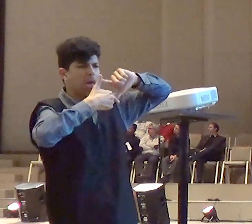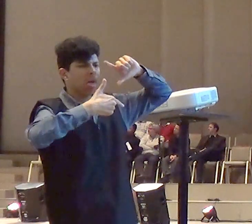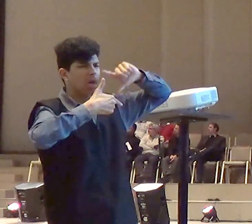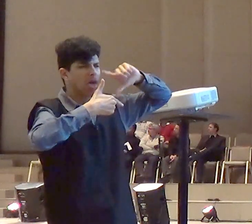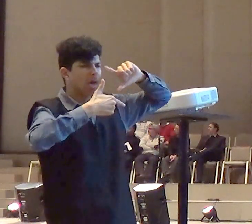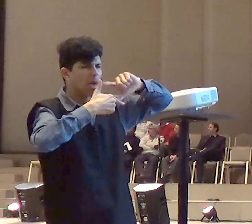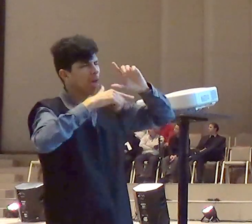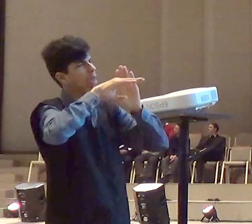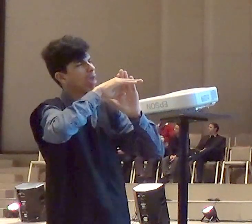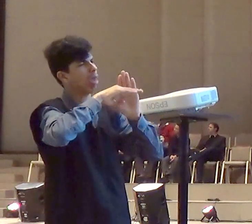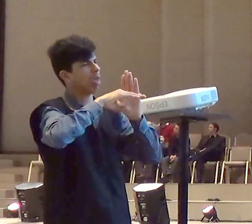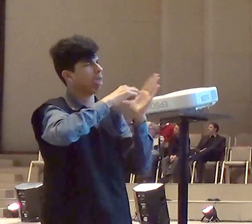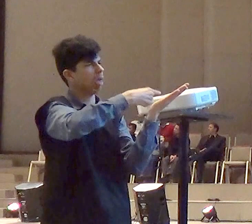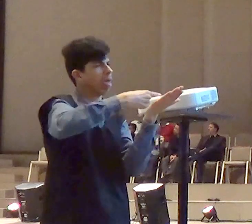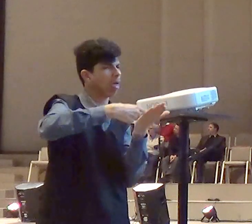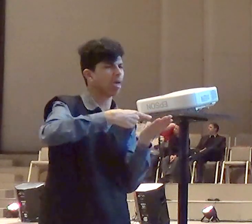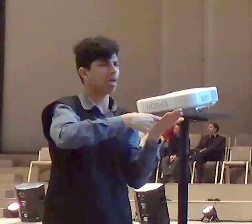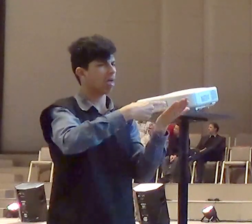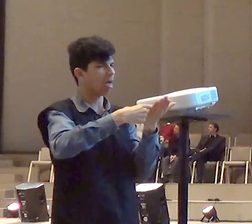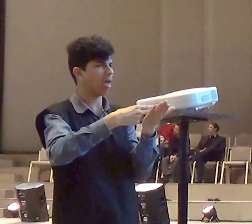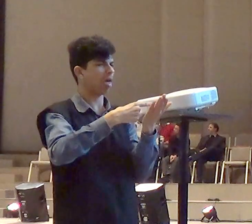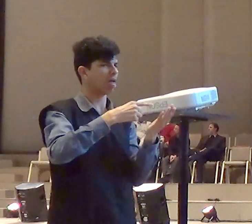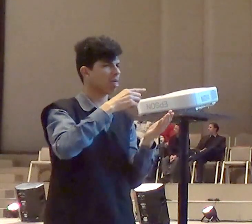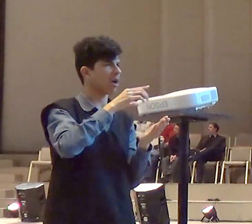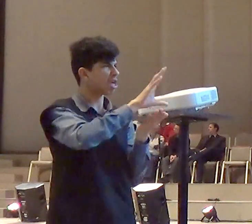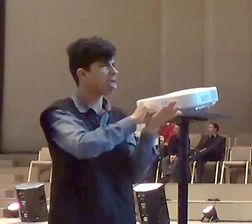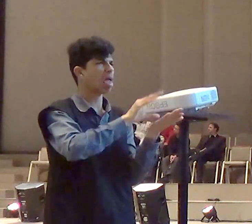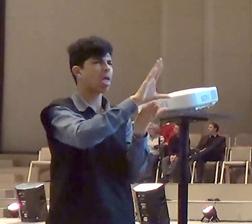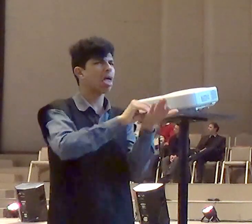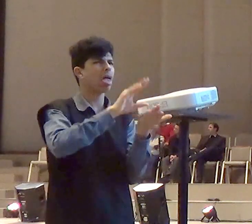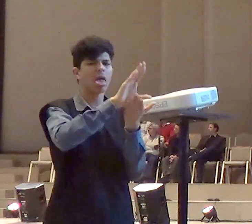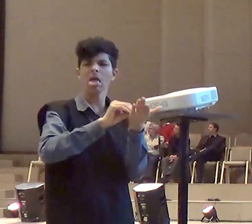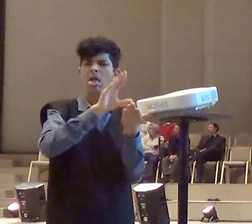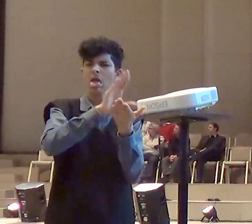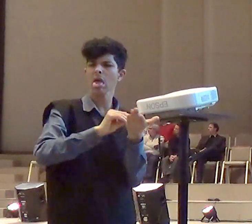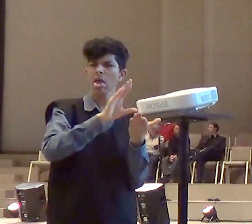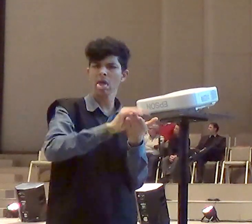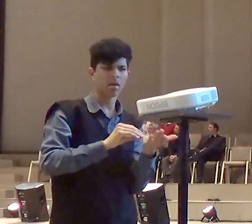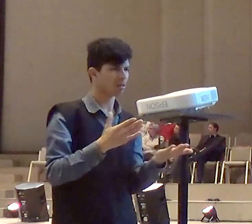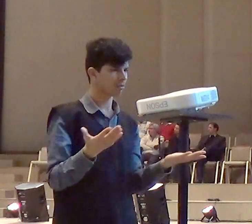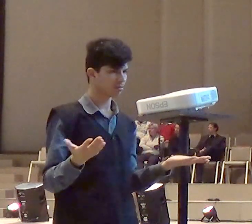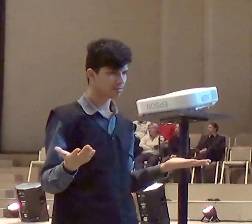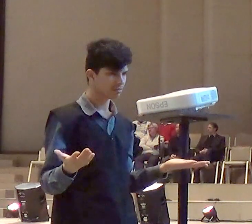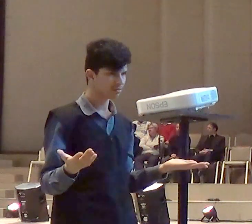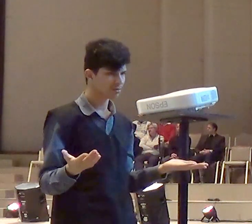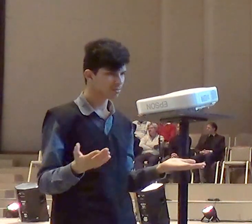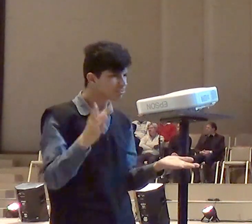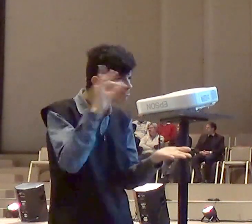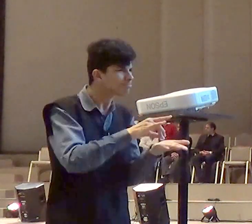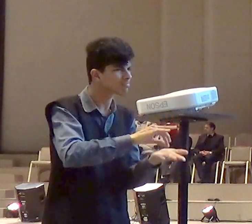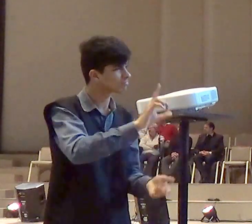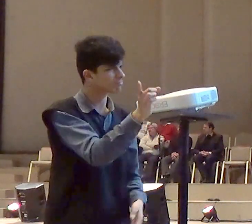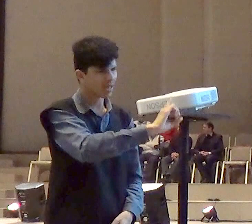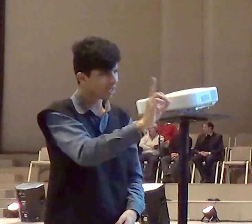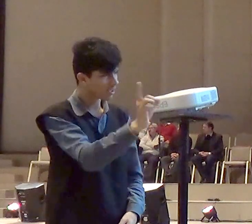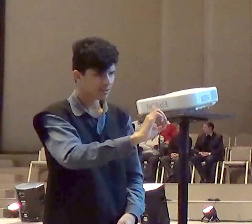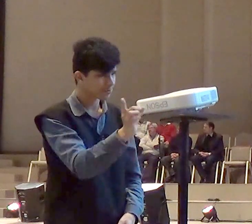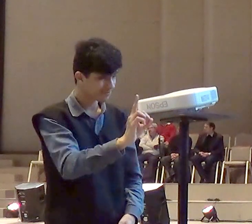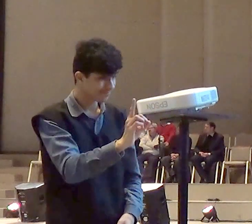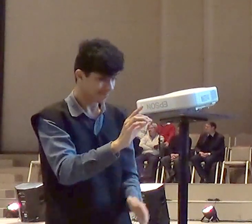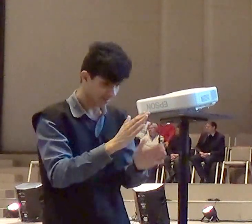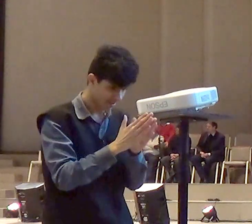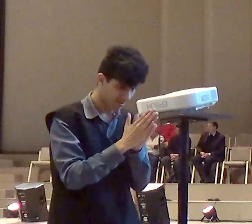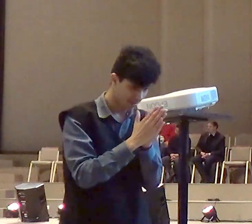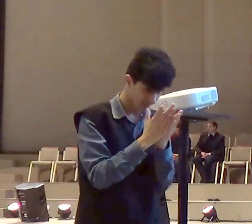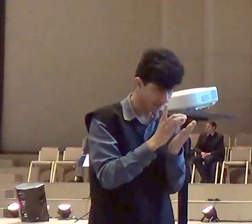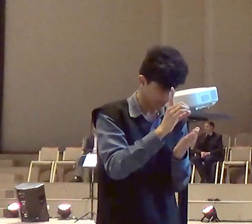humanos que ele só sabem repetir de cor O que que a bíblia tá dizendo é que quando